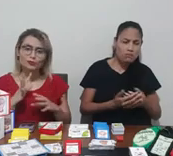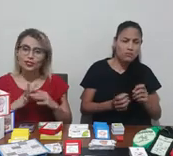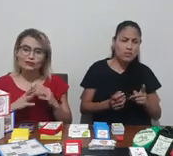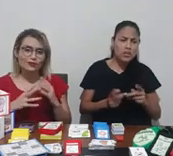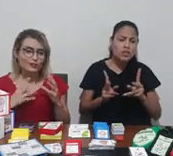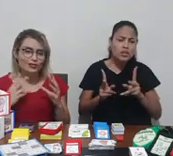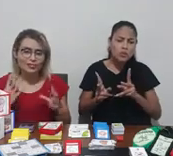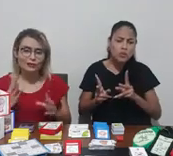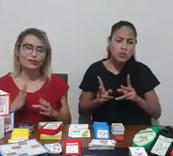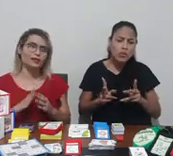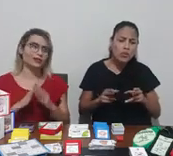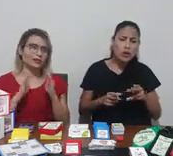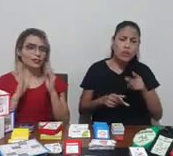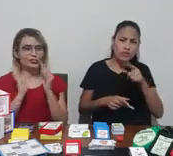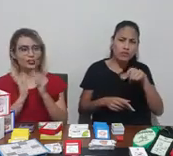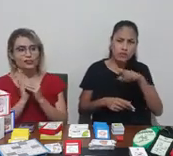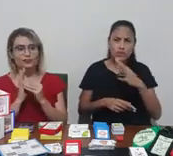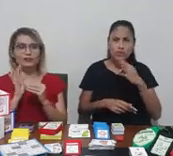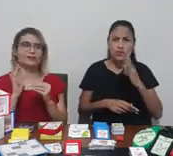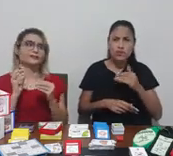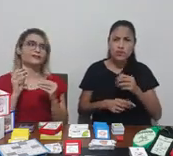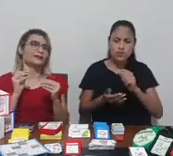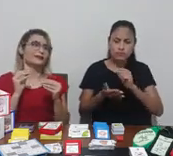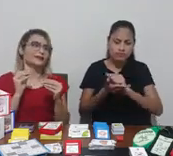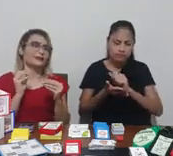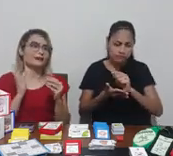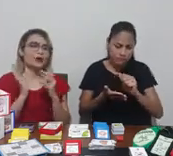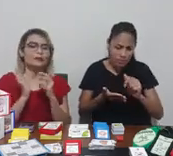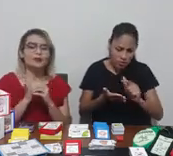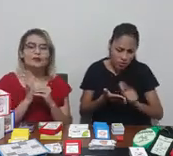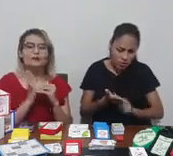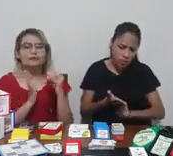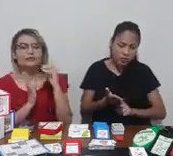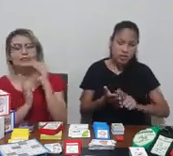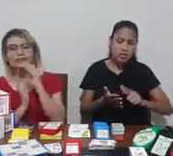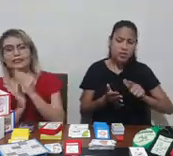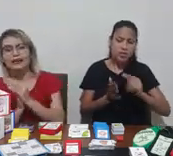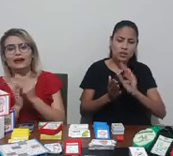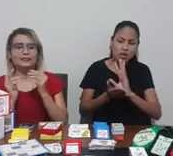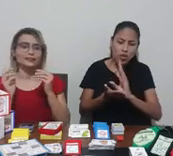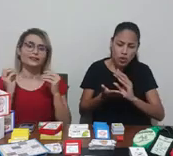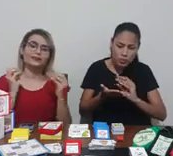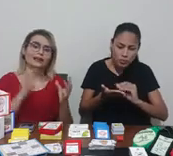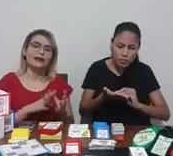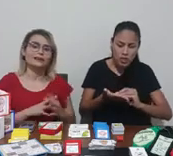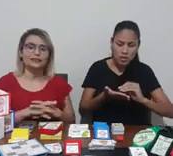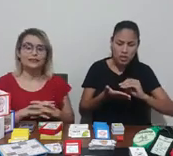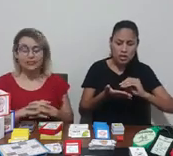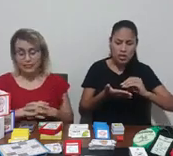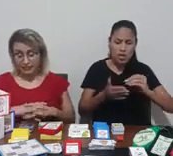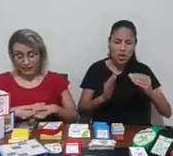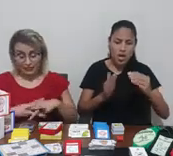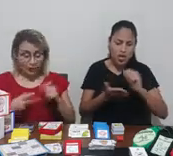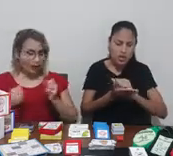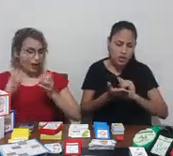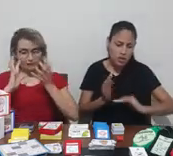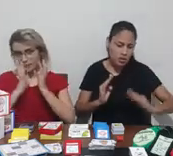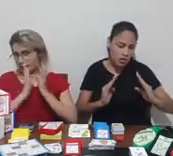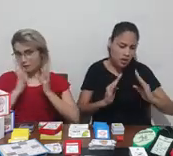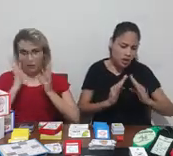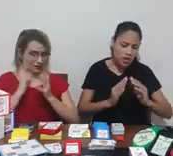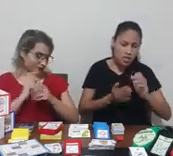mesmo jeito que vocês já conhecem, né, agenda, né, copia, atividade de casa, de classe. E eu